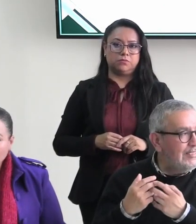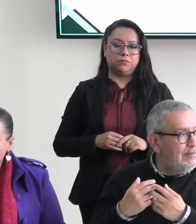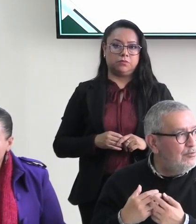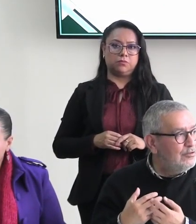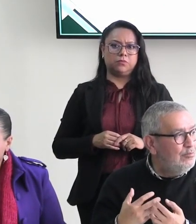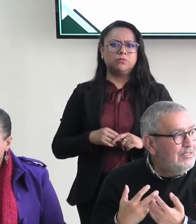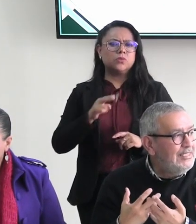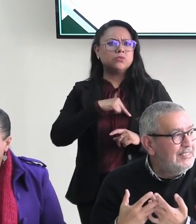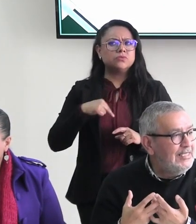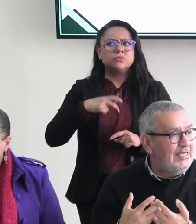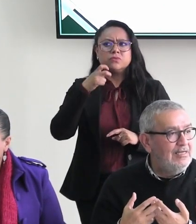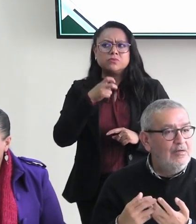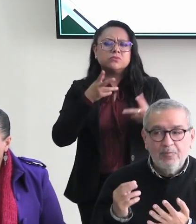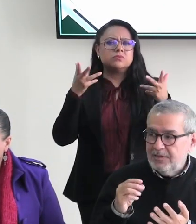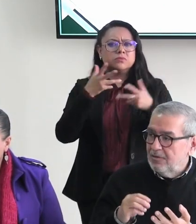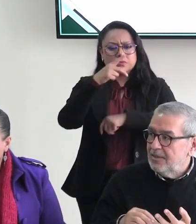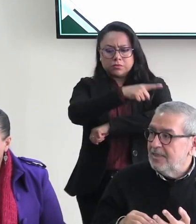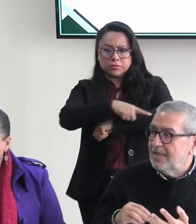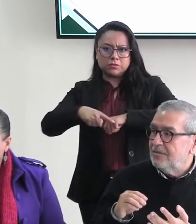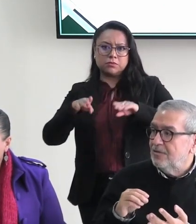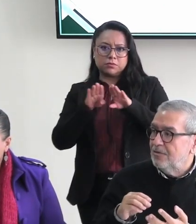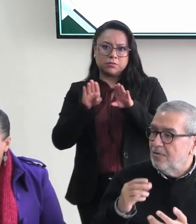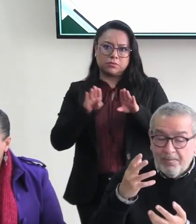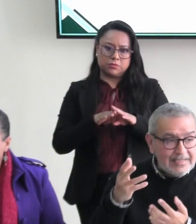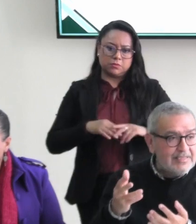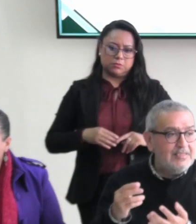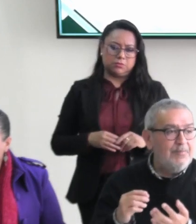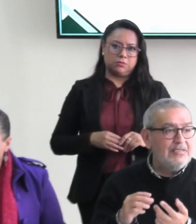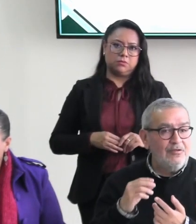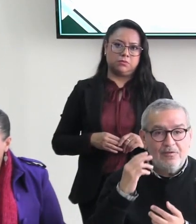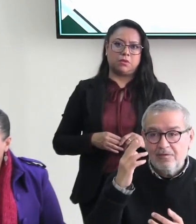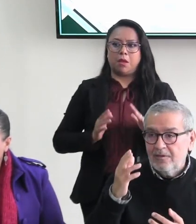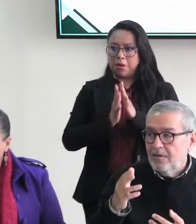¿Cómo lo hacemos? ¿Cómo se diseña? Pues con integración, con